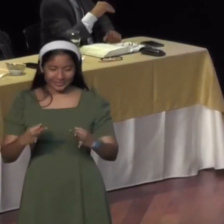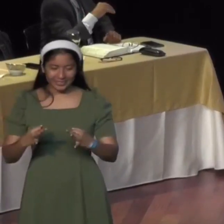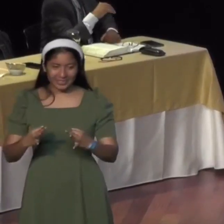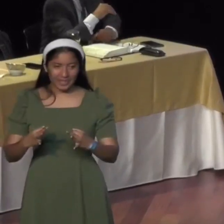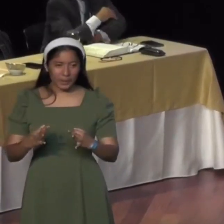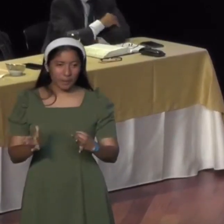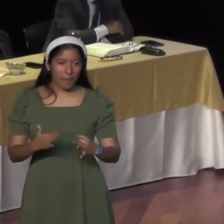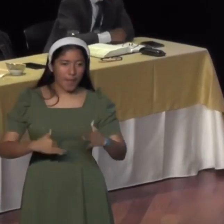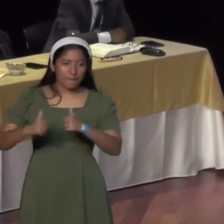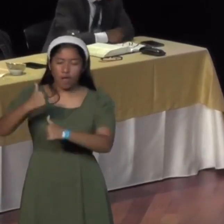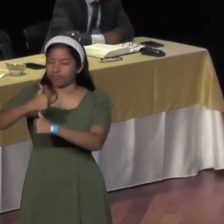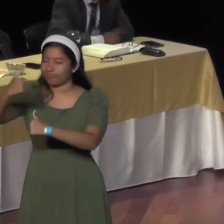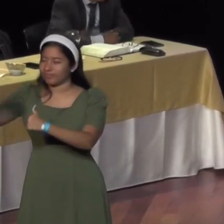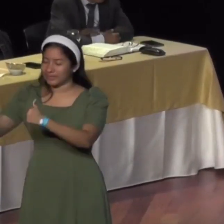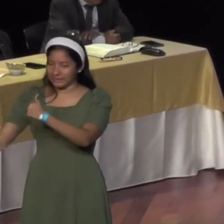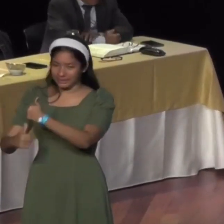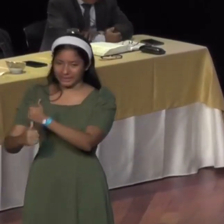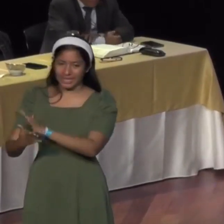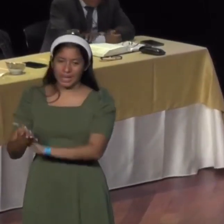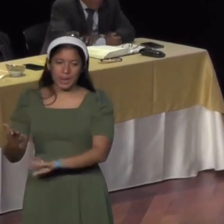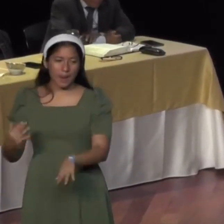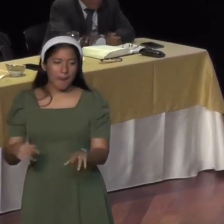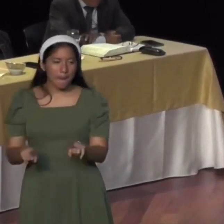Cuando era asistente de hermano Rubén, le mando un saludo.